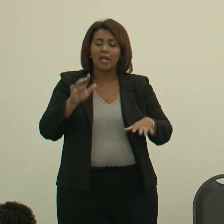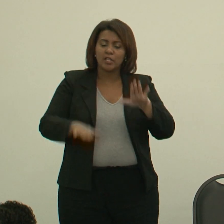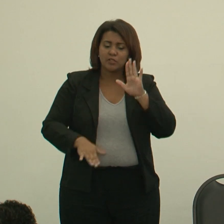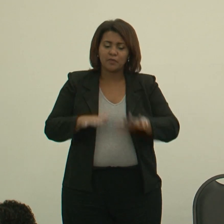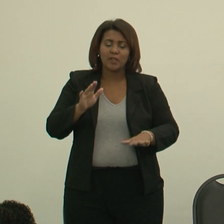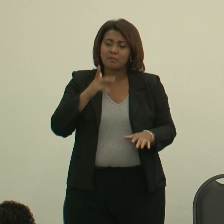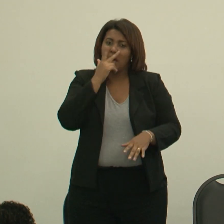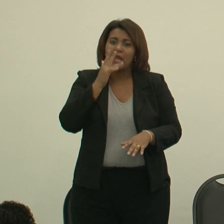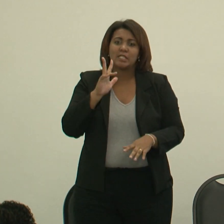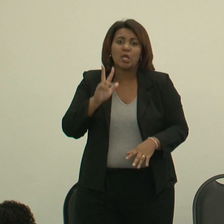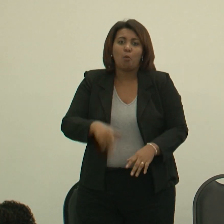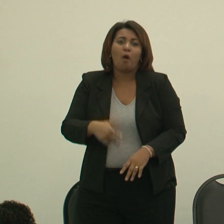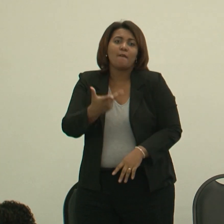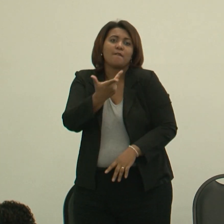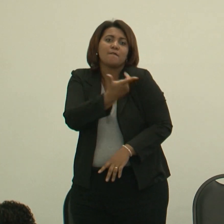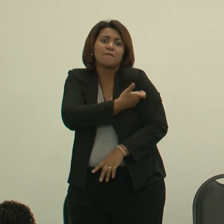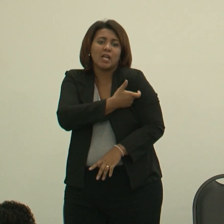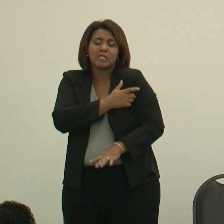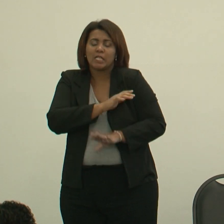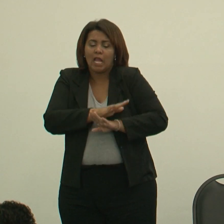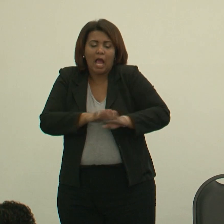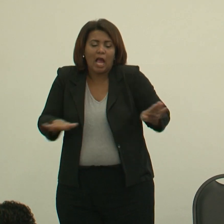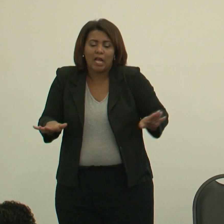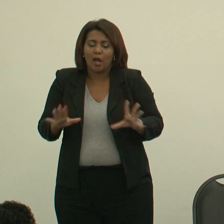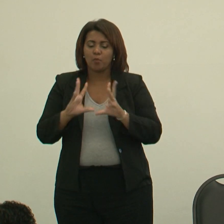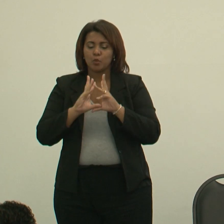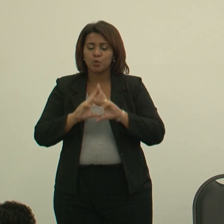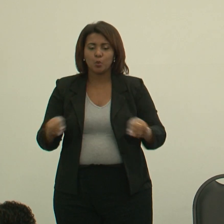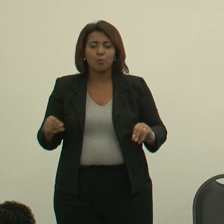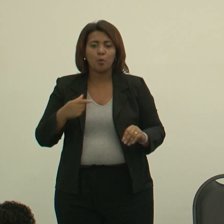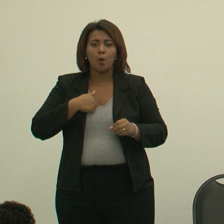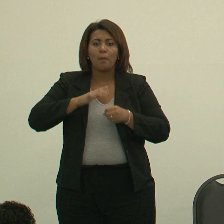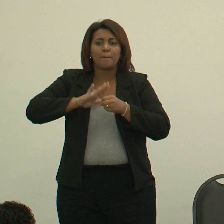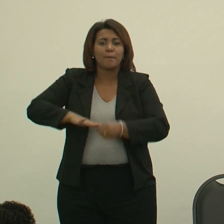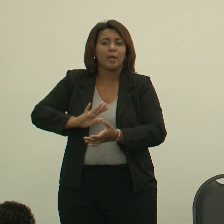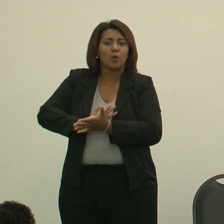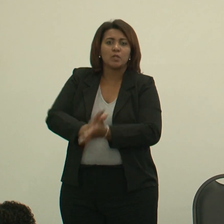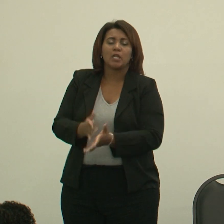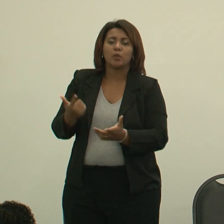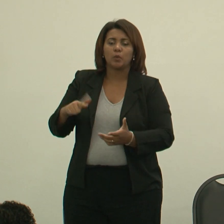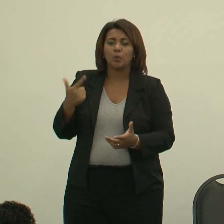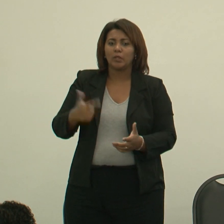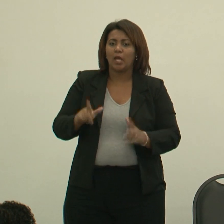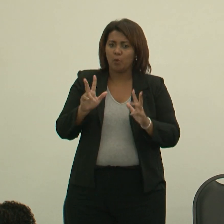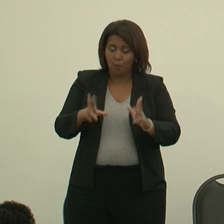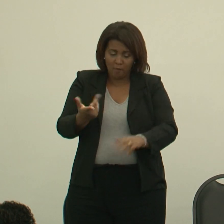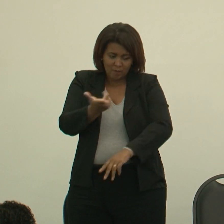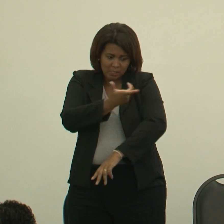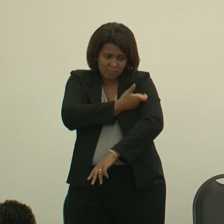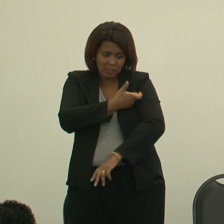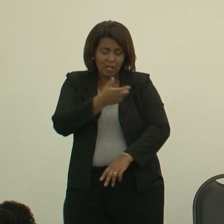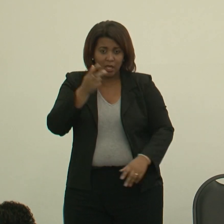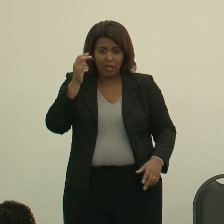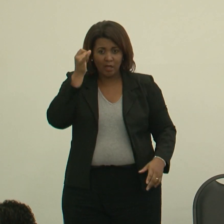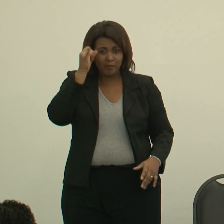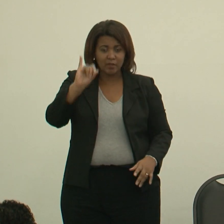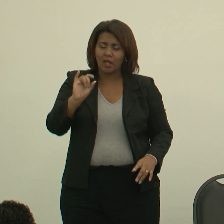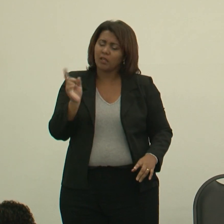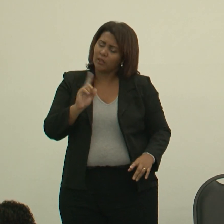imunizado com uma vacina, uma vez que eu sofro preconceito, eu estou imunizada a não emitir preconceitos. Ao contrário, muitas das vezes eu tenho alguns